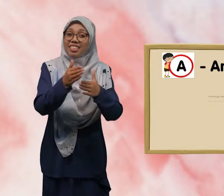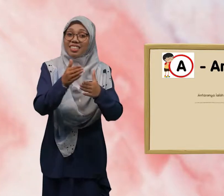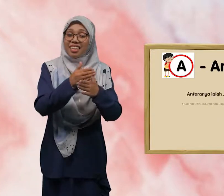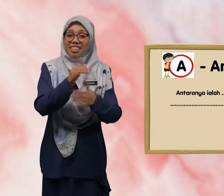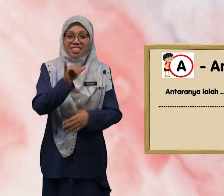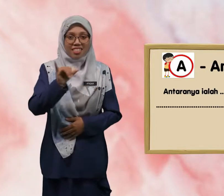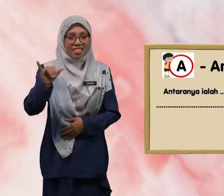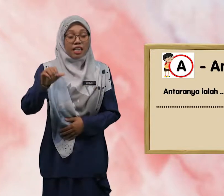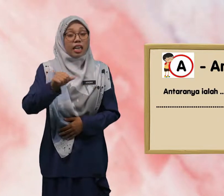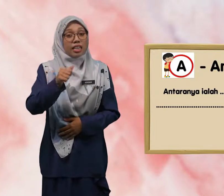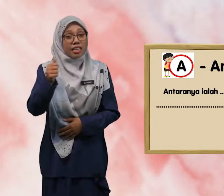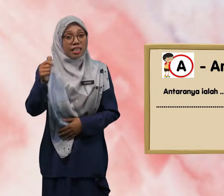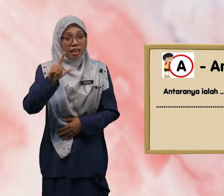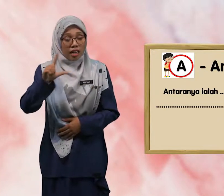antaranya ialah